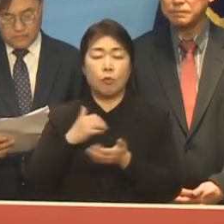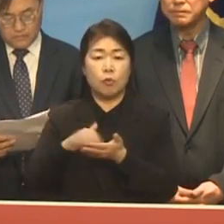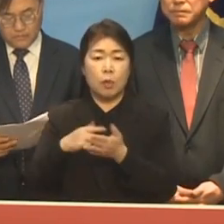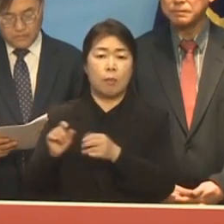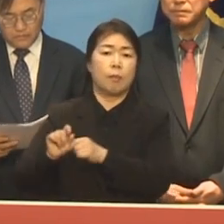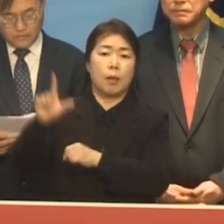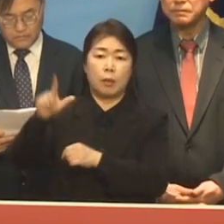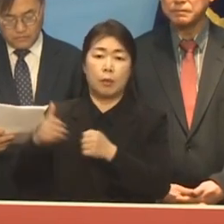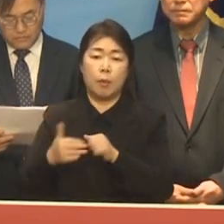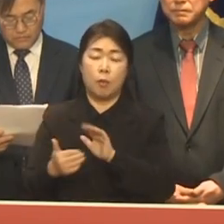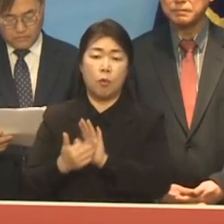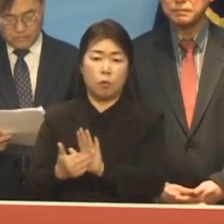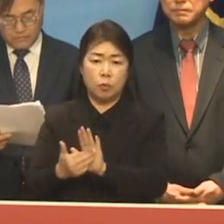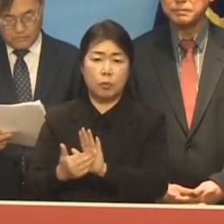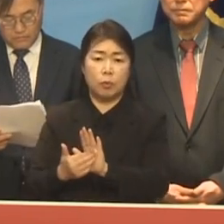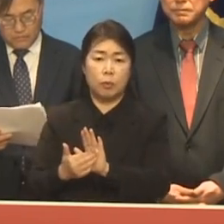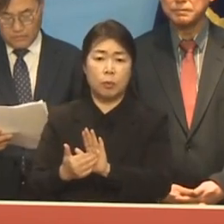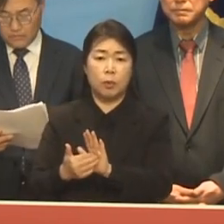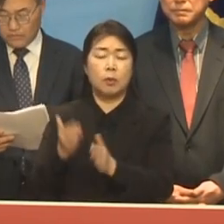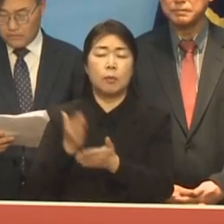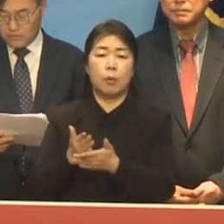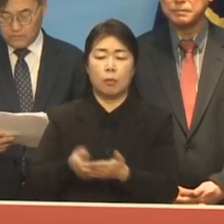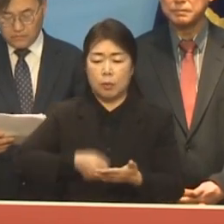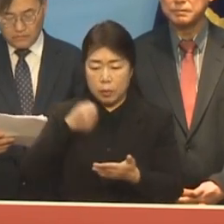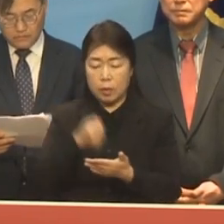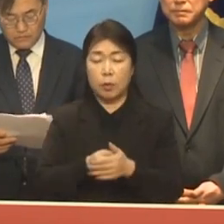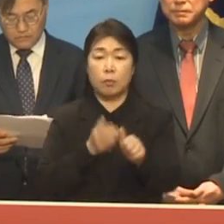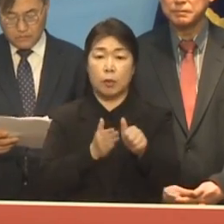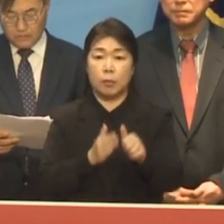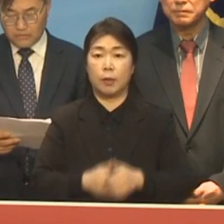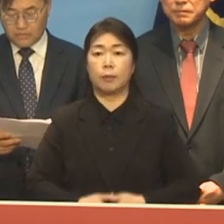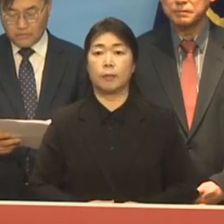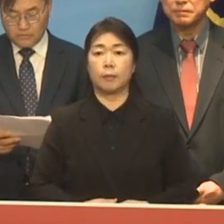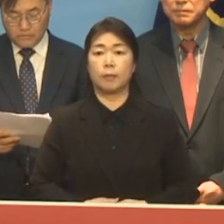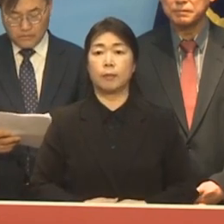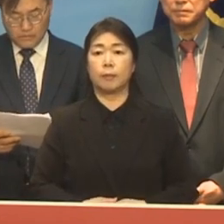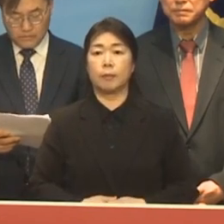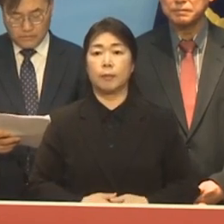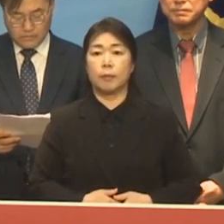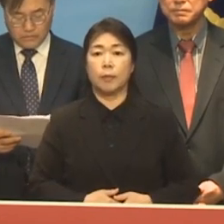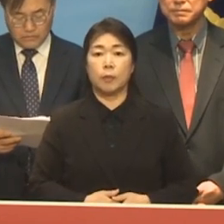민주당의 거국적 결단을 촉구합니다. 감사합니다.